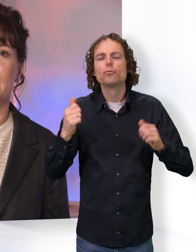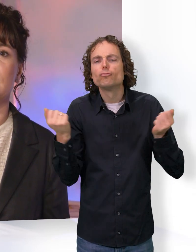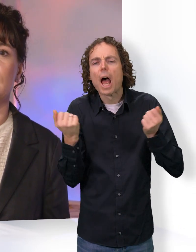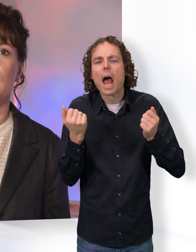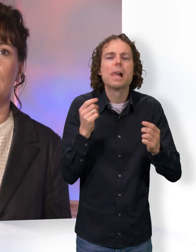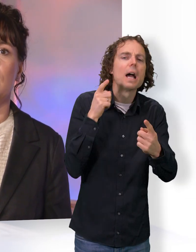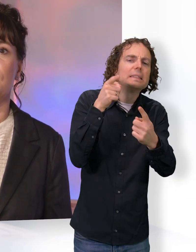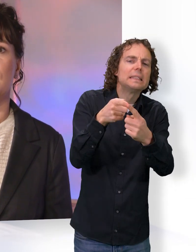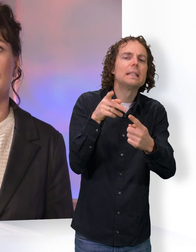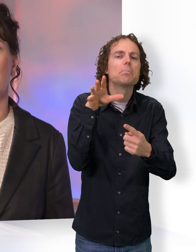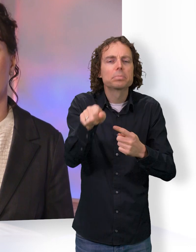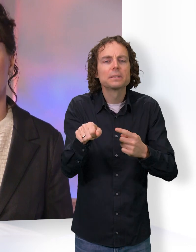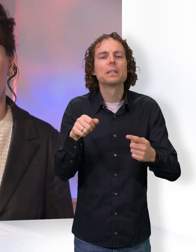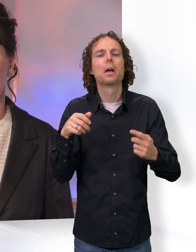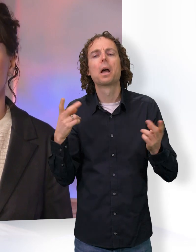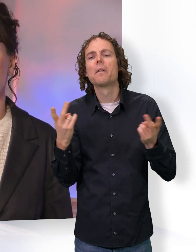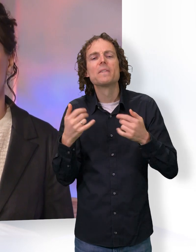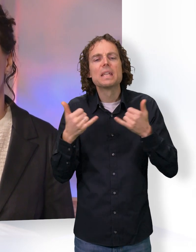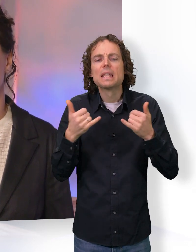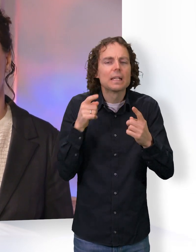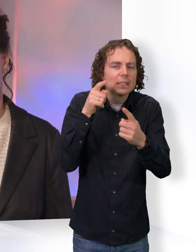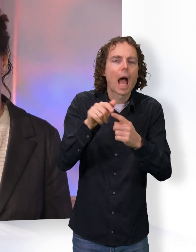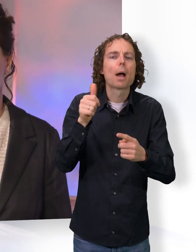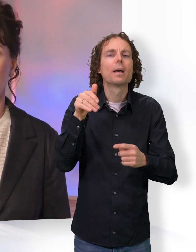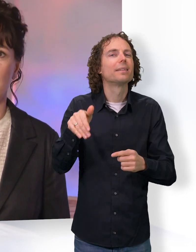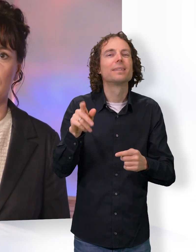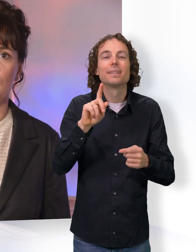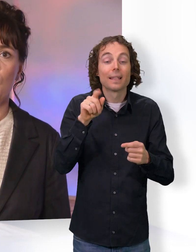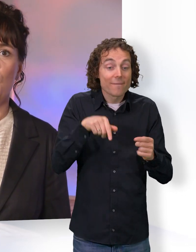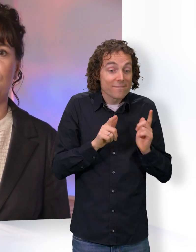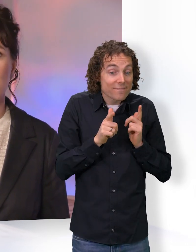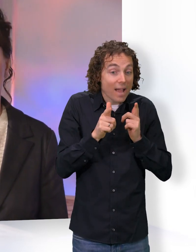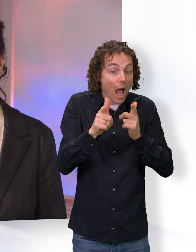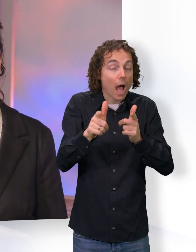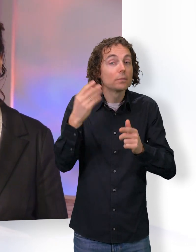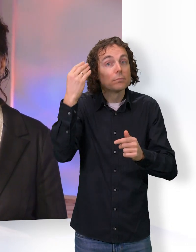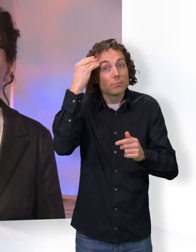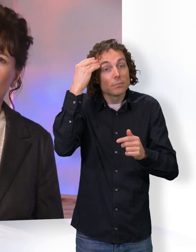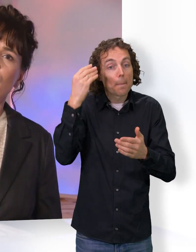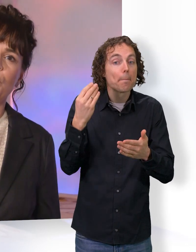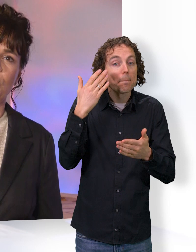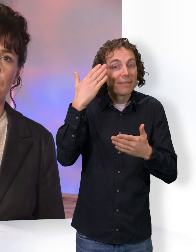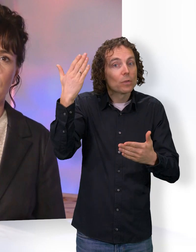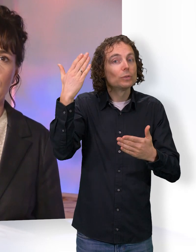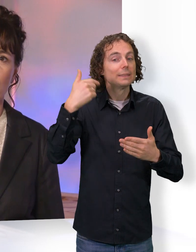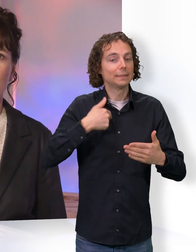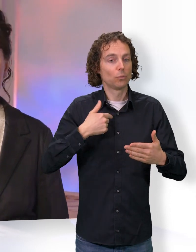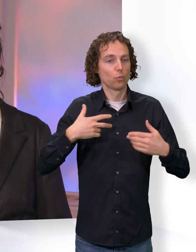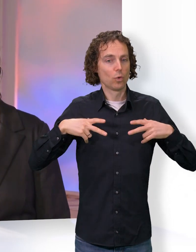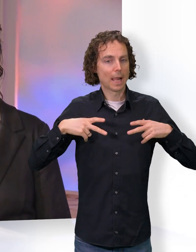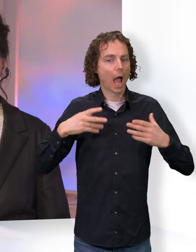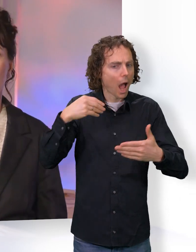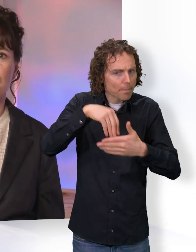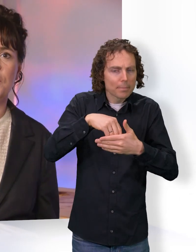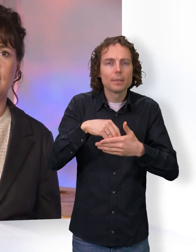zu erreichen, sondern die Fahrt bewusst in den Urlaub mit einzubeziehen und sie schön und wohltuend zu erleben.